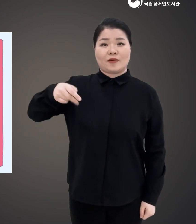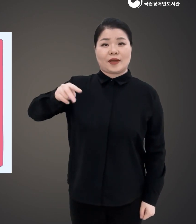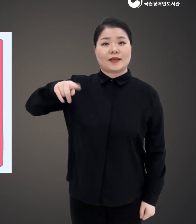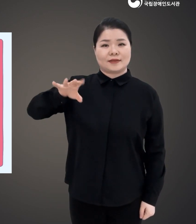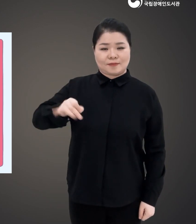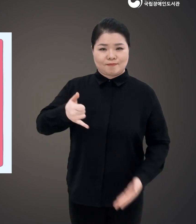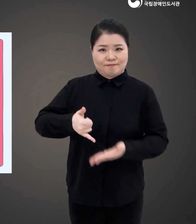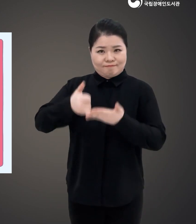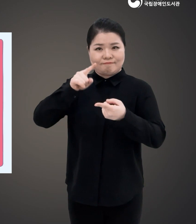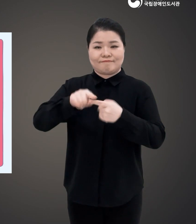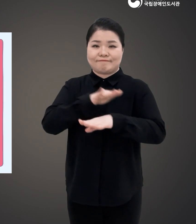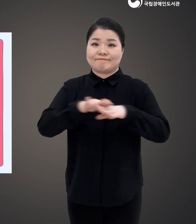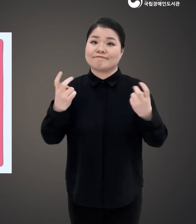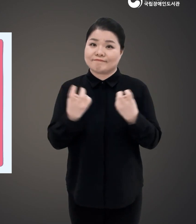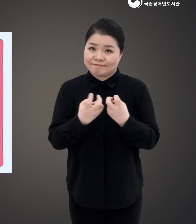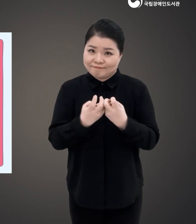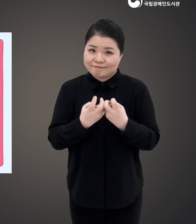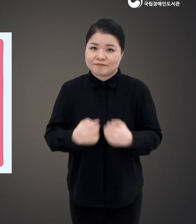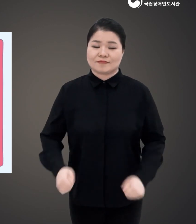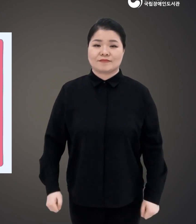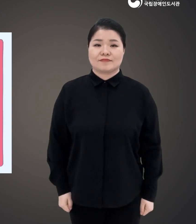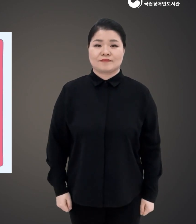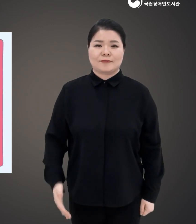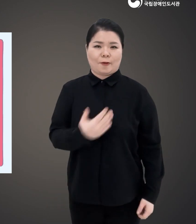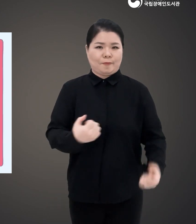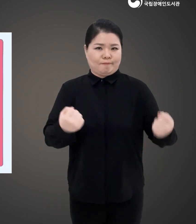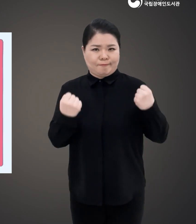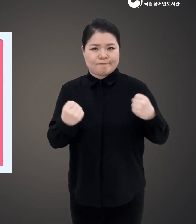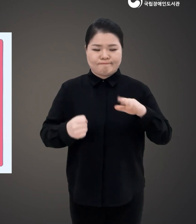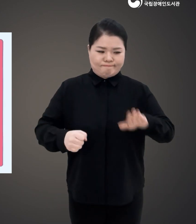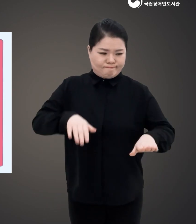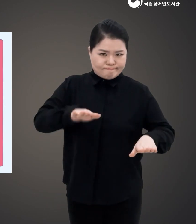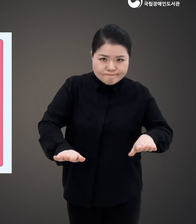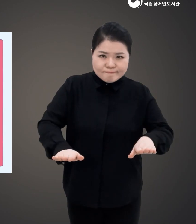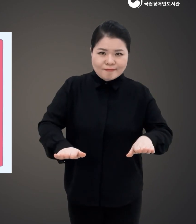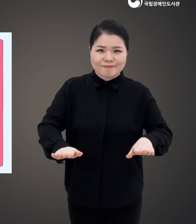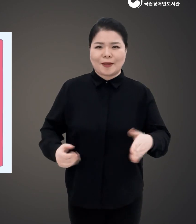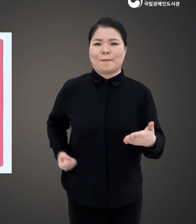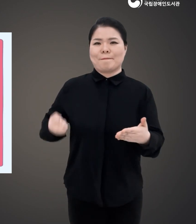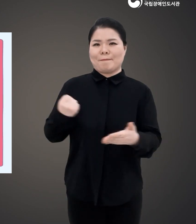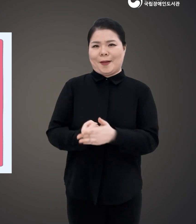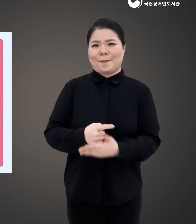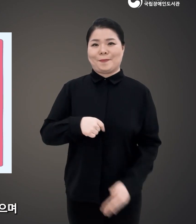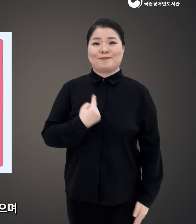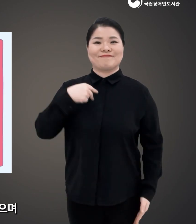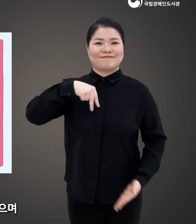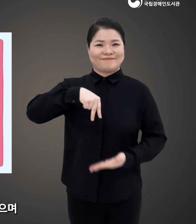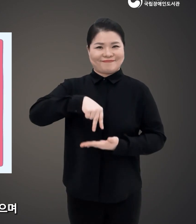경계성 인격 처방법. 튼튼한 도발로 용감하게 홀로 서기.